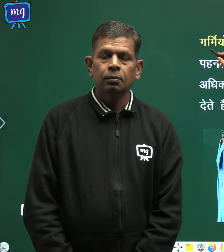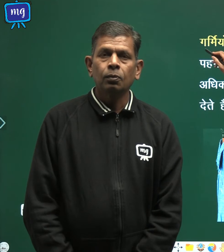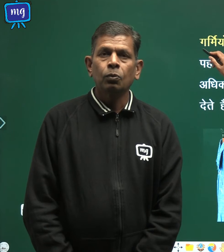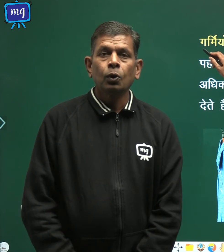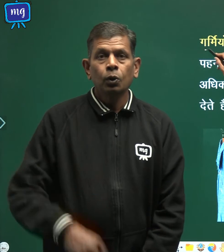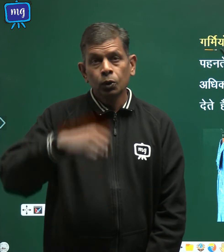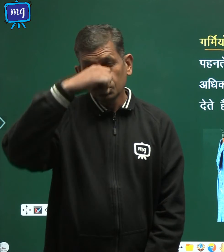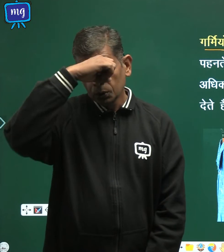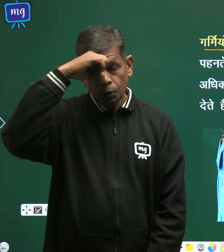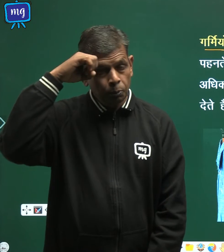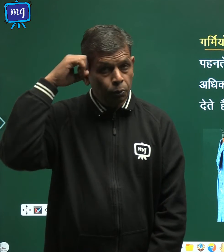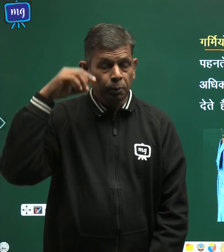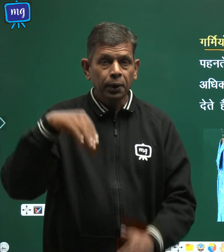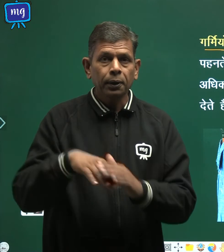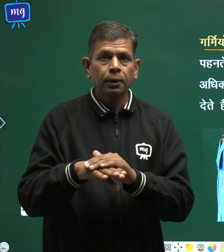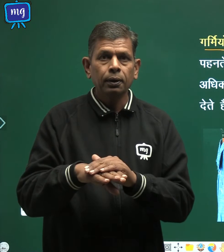गर्मियों में